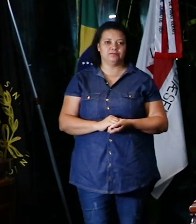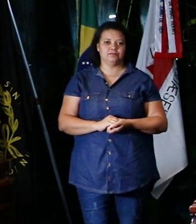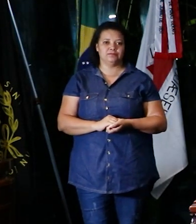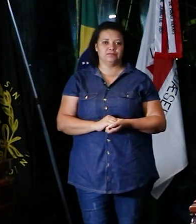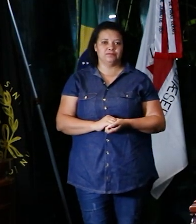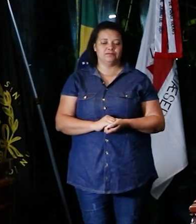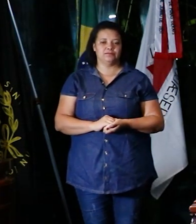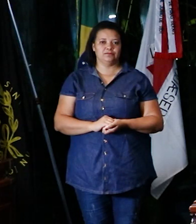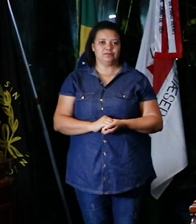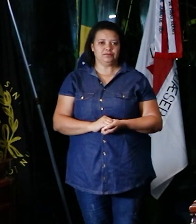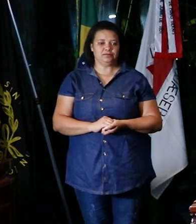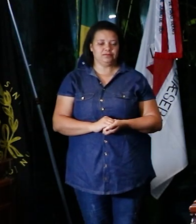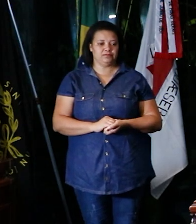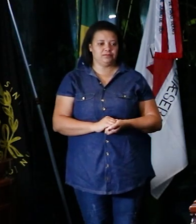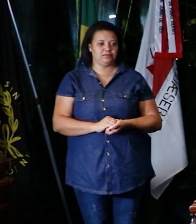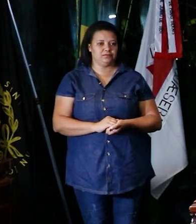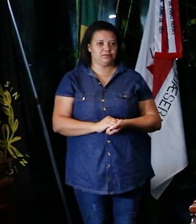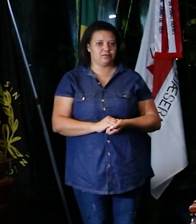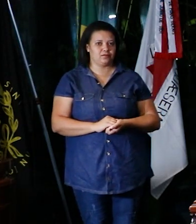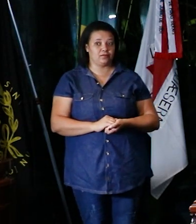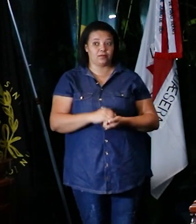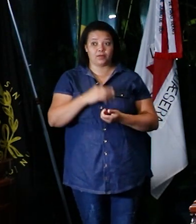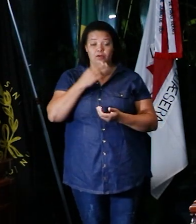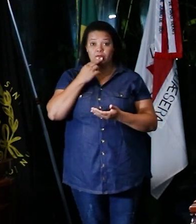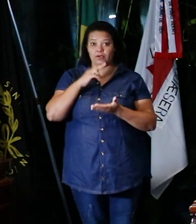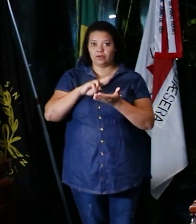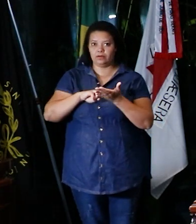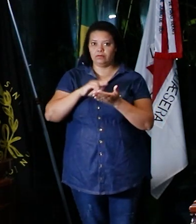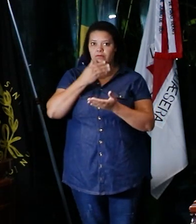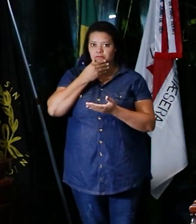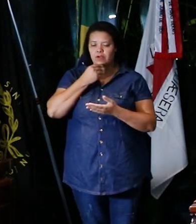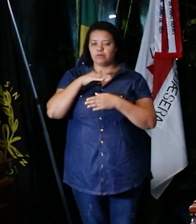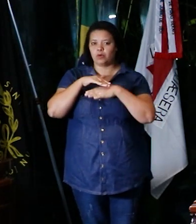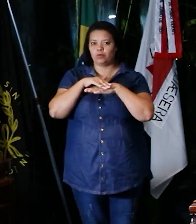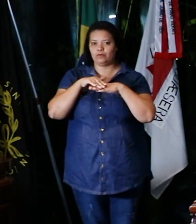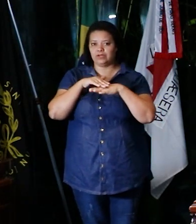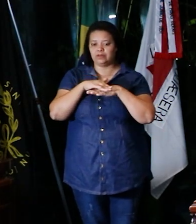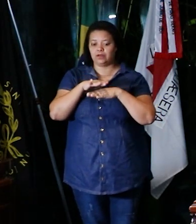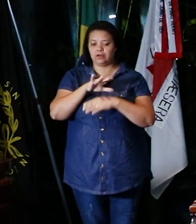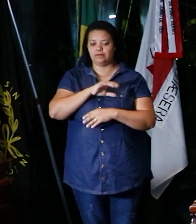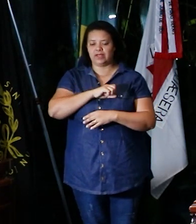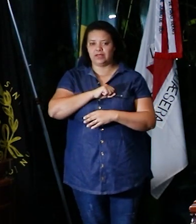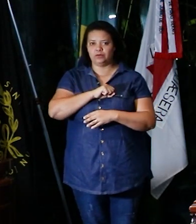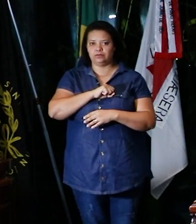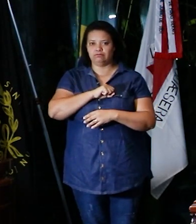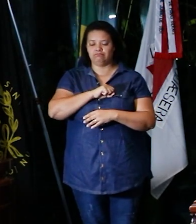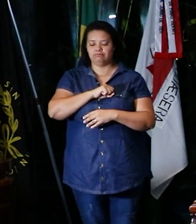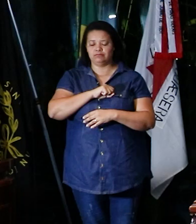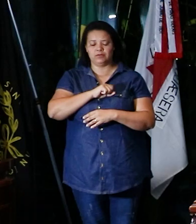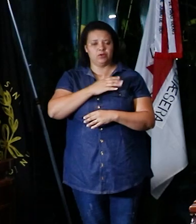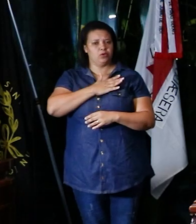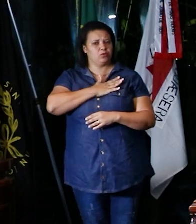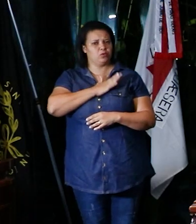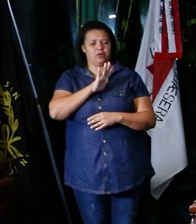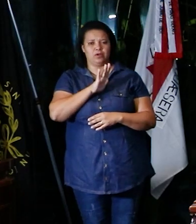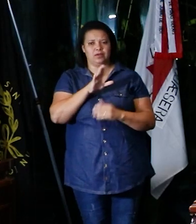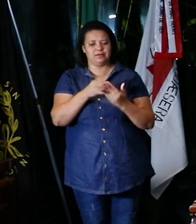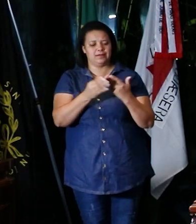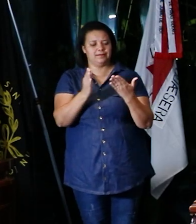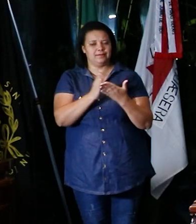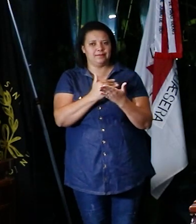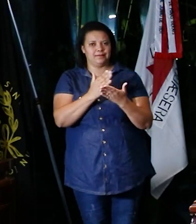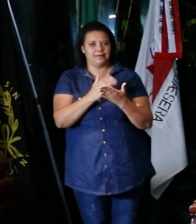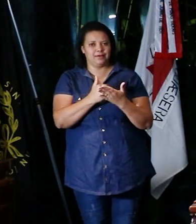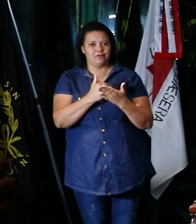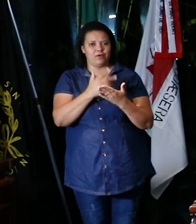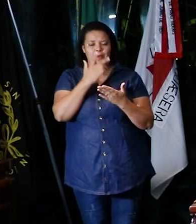O carteiro, conversador amável, não gosta de livros. Tornam pesada a